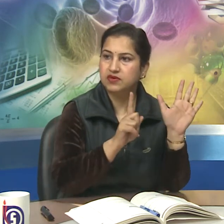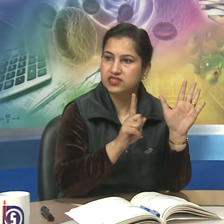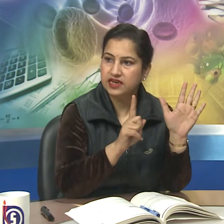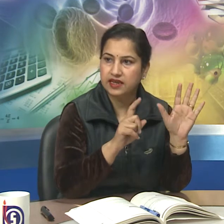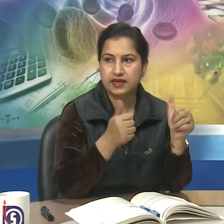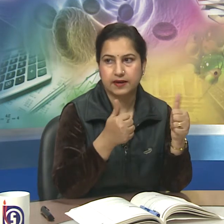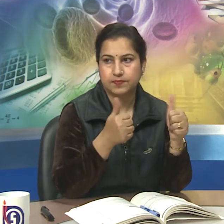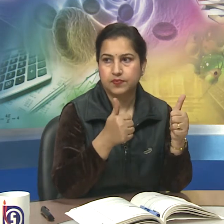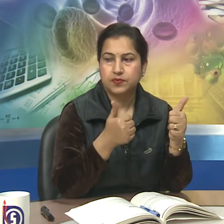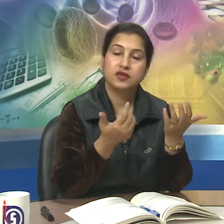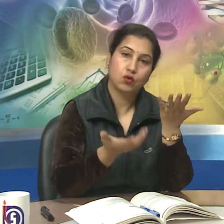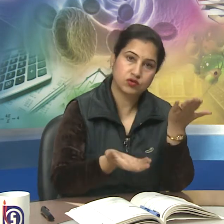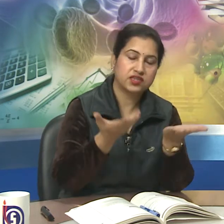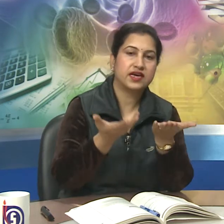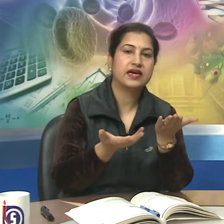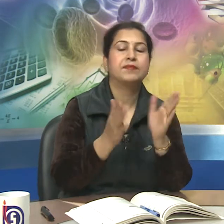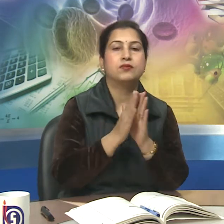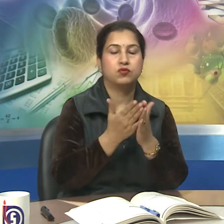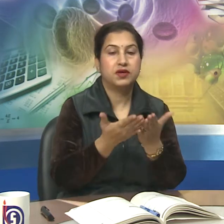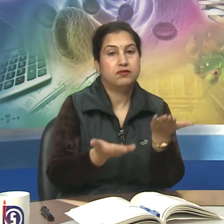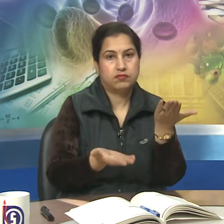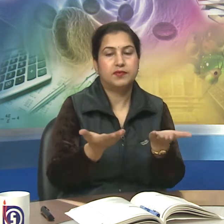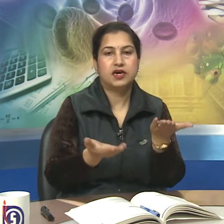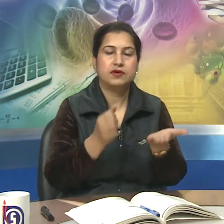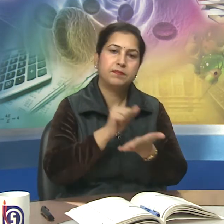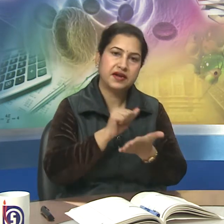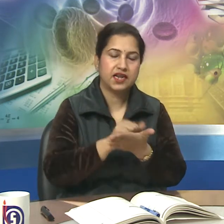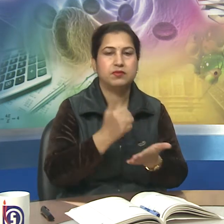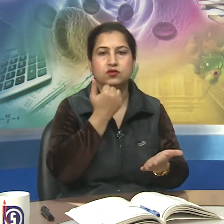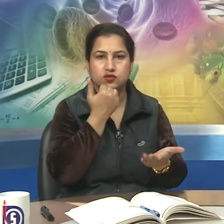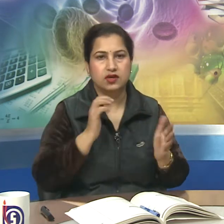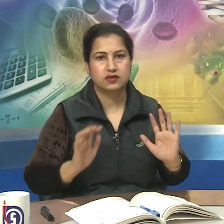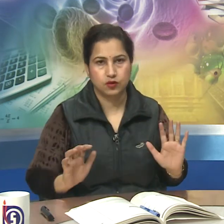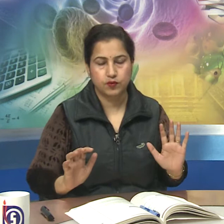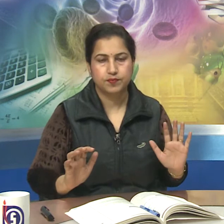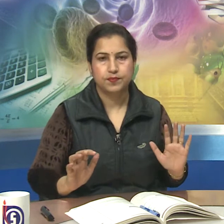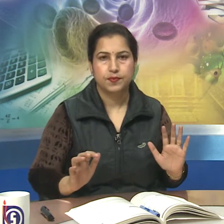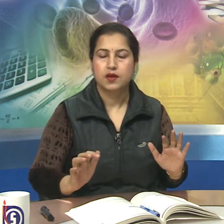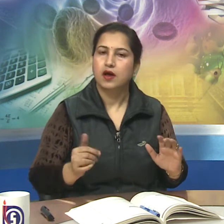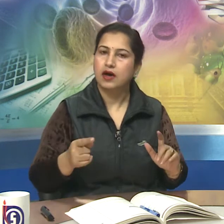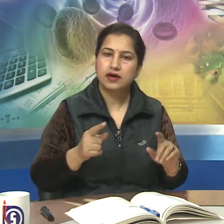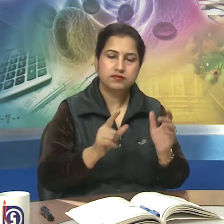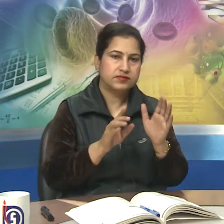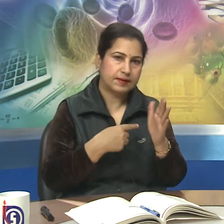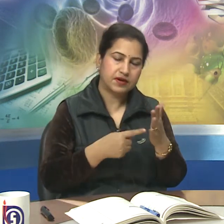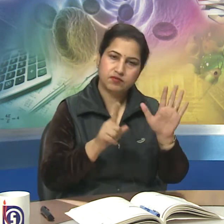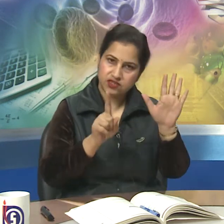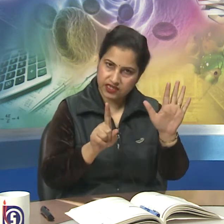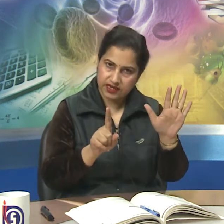नंबर 6 नहीं है कि हो सकता है आपके बुक में कभी-कभी प्रिंटिंग में कुछ दिक्कत हो अगर चैप्टर नंबर 6